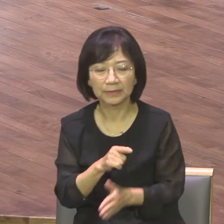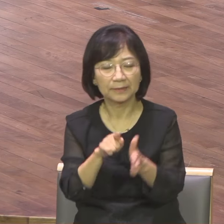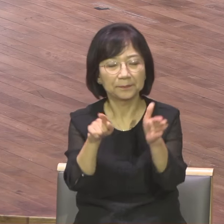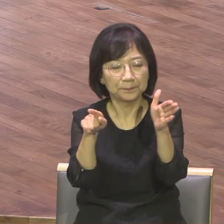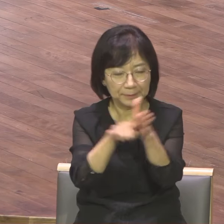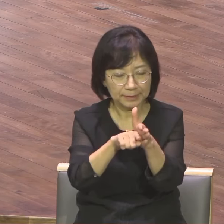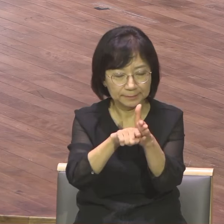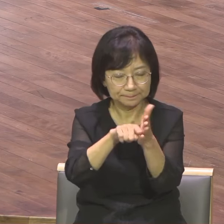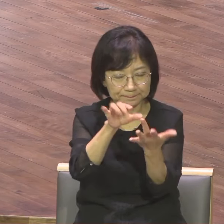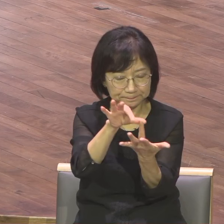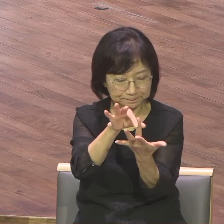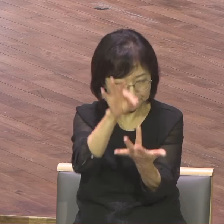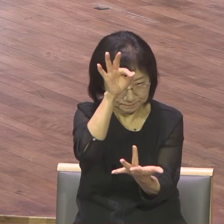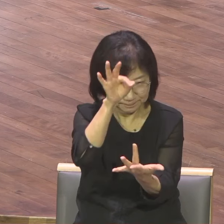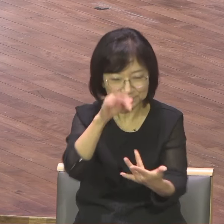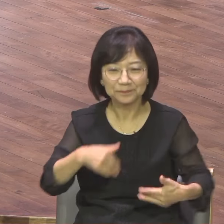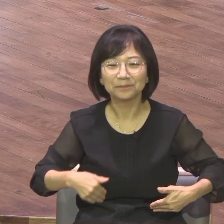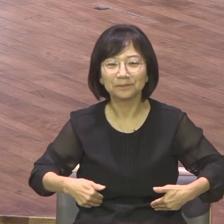인생.